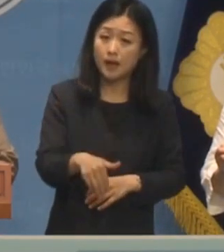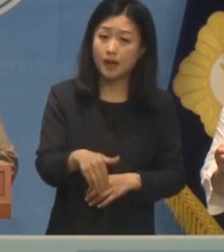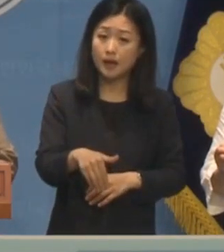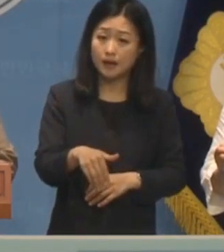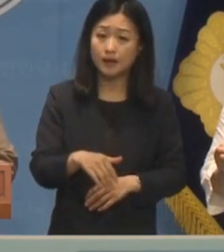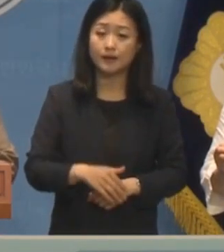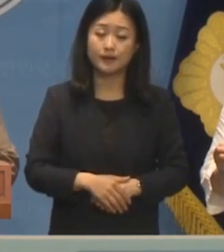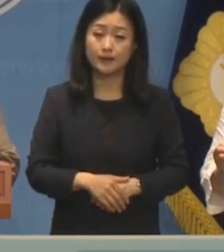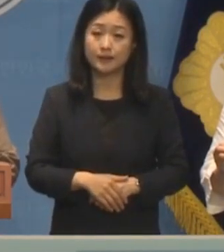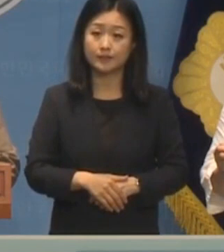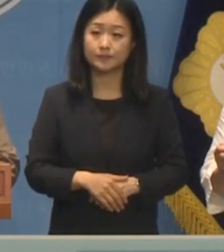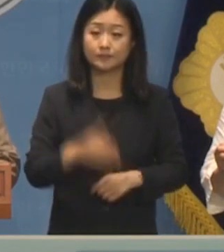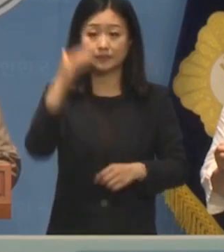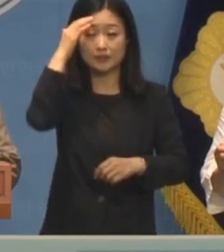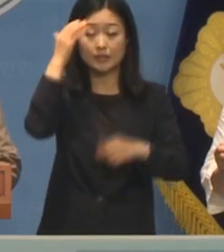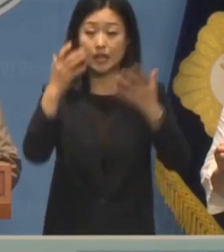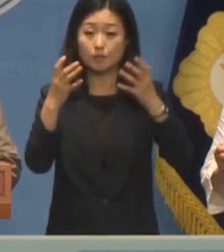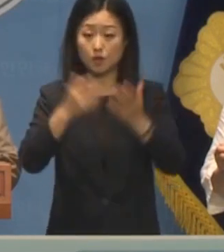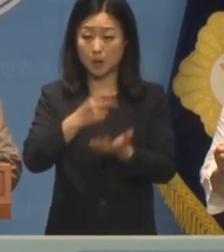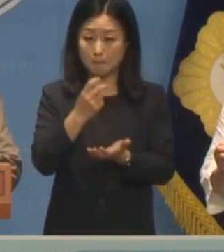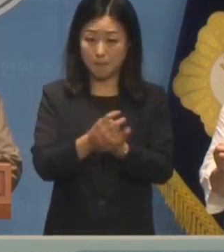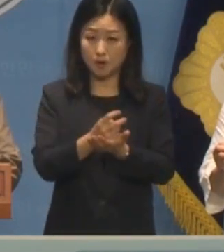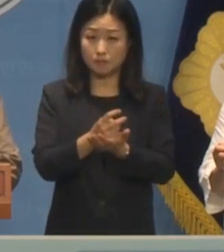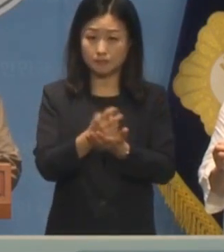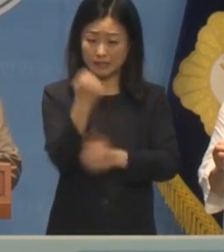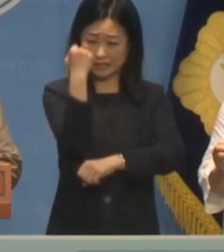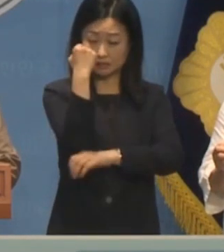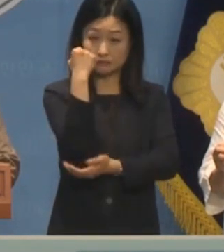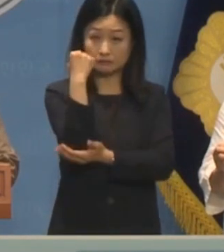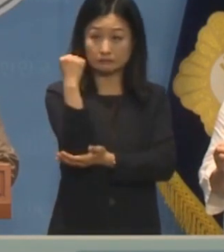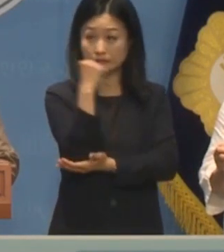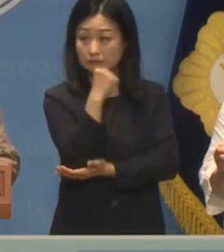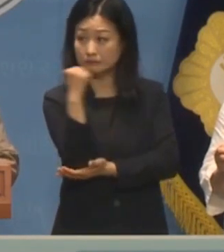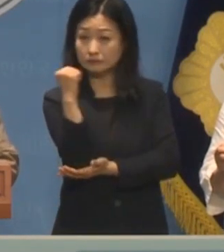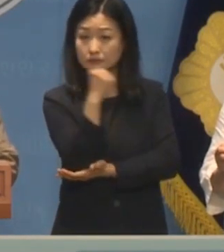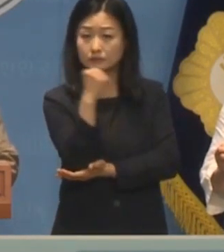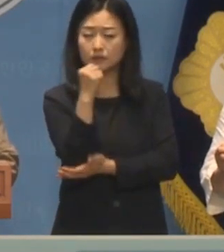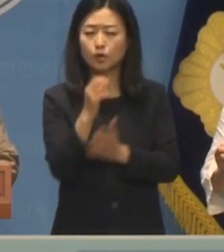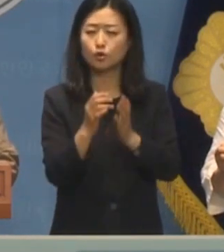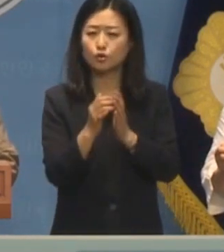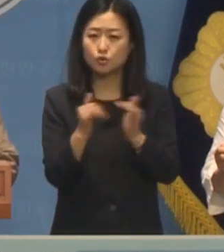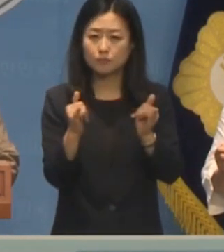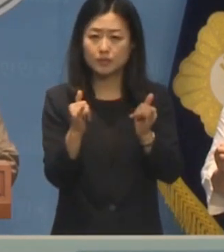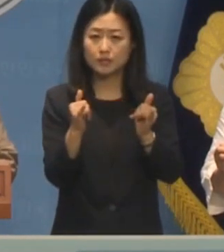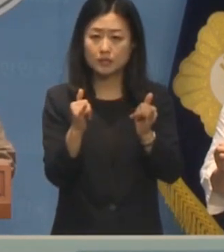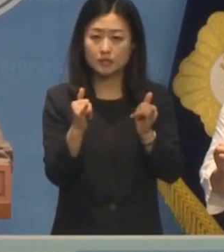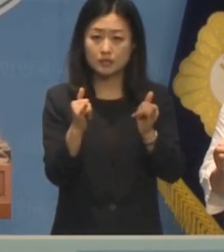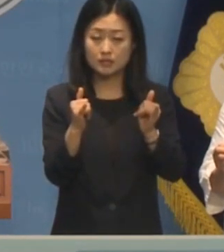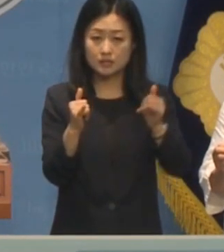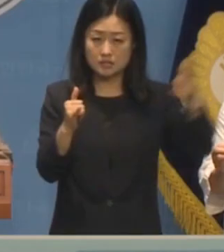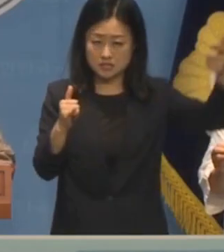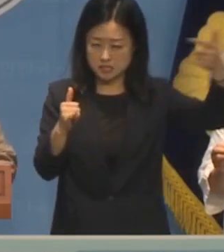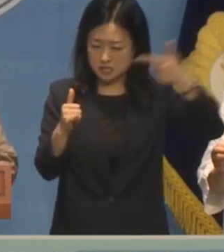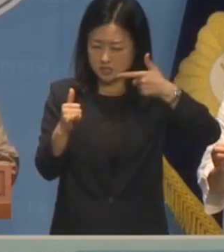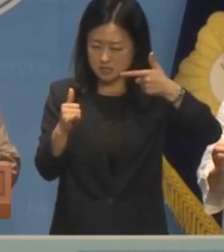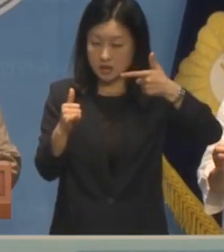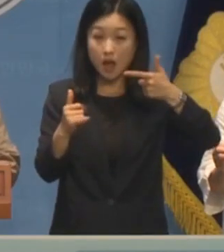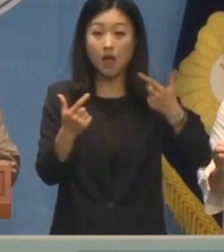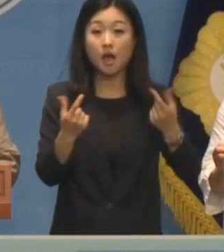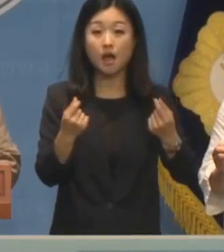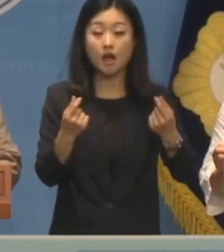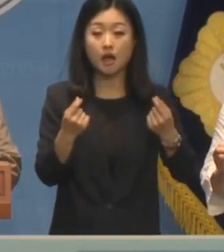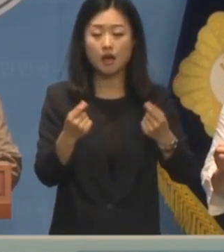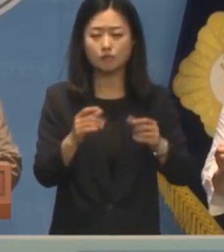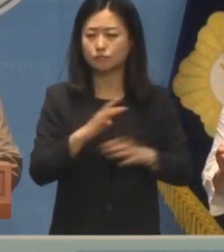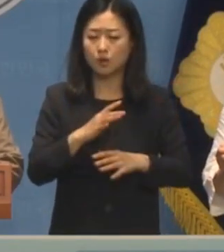지 오래이고 대한민국의 법과 제도의 근간이 비틀린 채 국민을 겨냥하는 흉기가 된 지도 마찬가지로